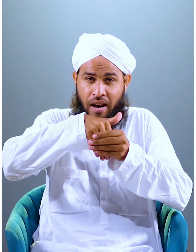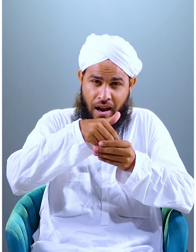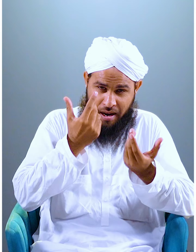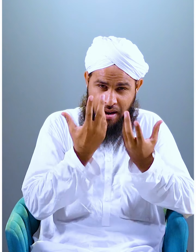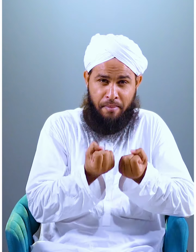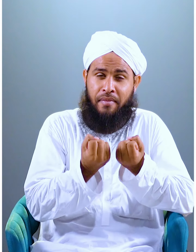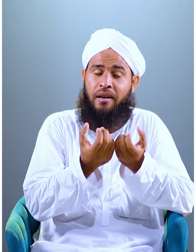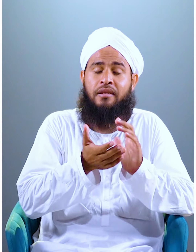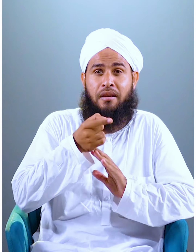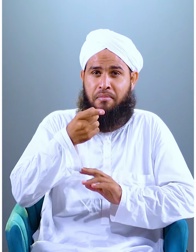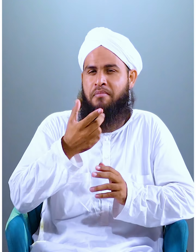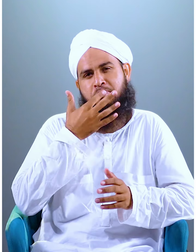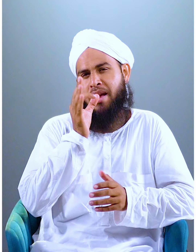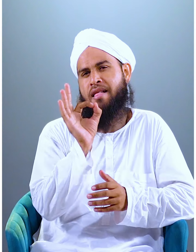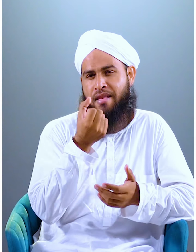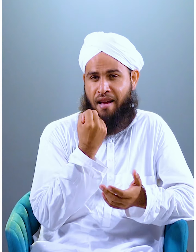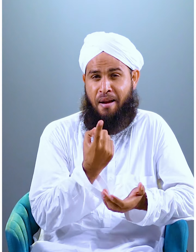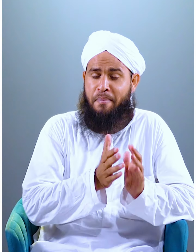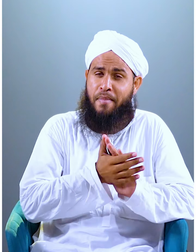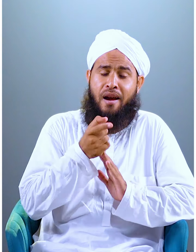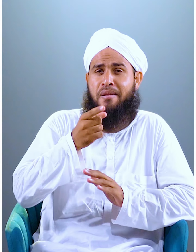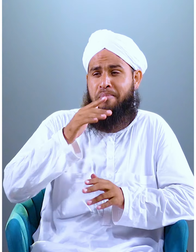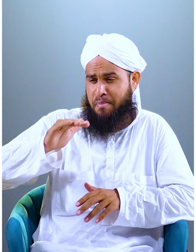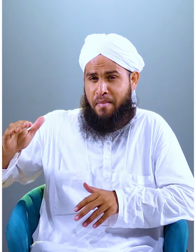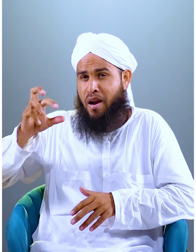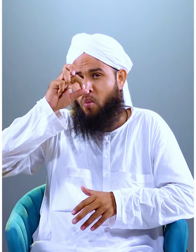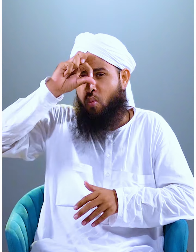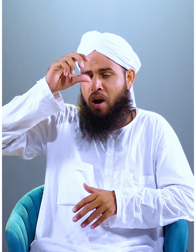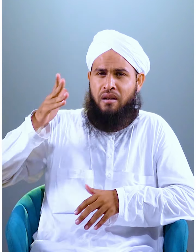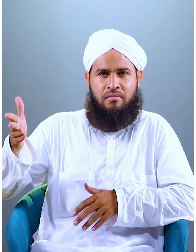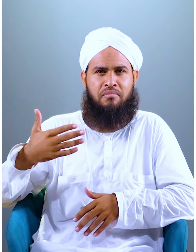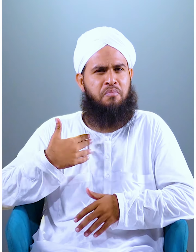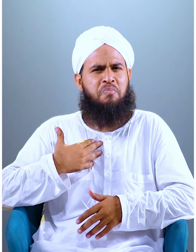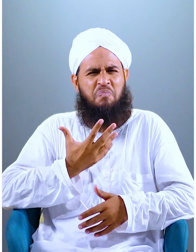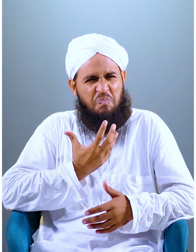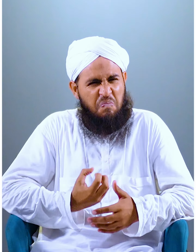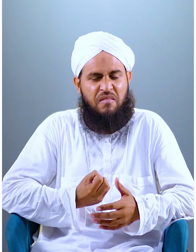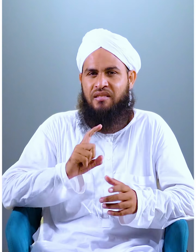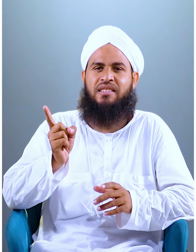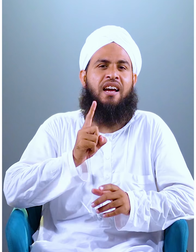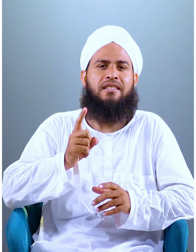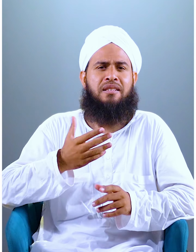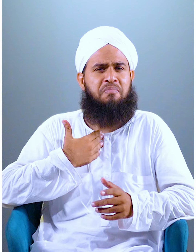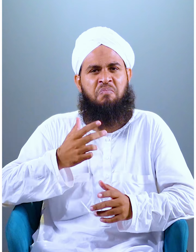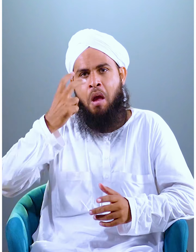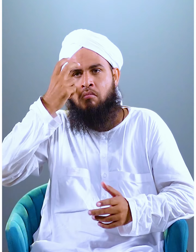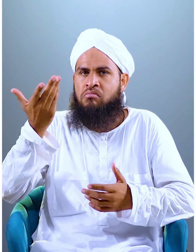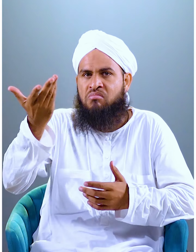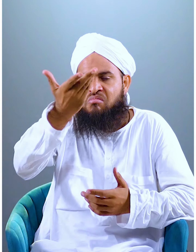کن کے مرتبے بیان ہوئے ہیں بلکہ میں آپ کو مزے کی بات بتاؤں کبھی کبھی طلبہ ملتے ہیں ان کو کہتا ہوں کبھی ڈی مورالائز مت ہونا آج بھی بے شک کچھ لوگ ناراض ہیں یا